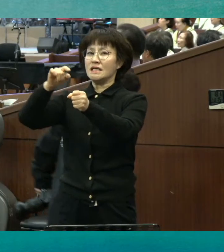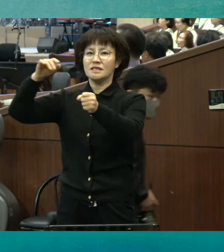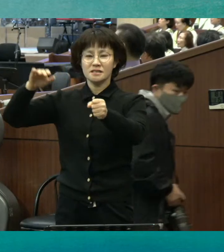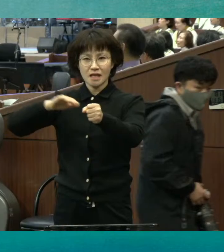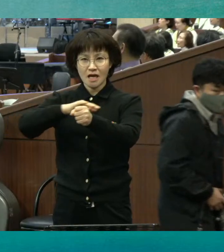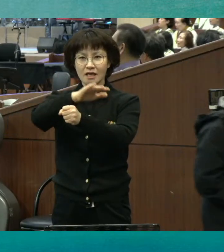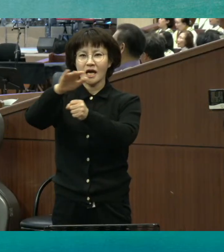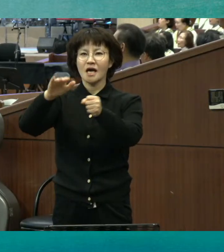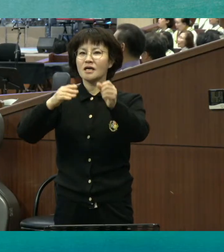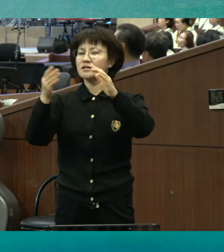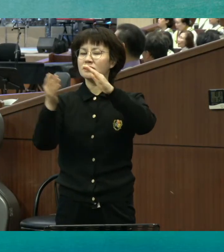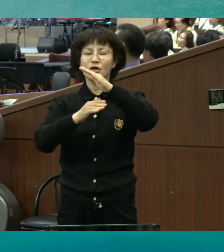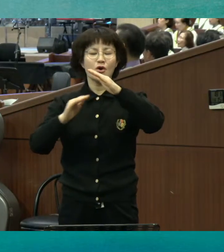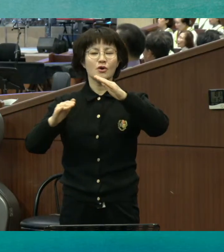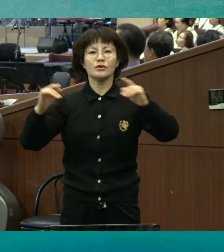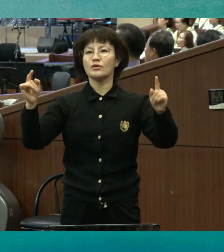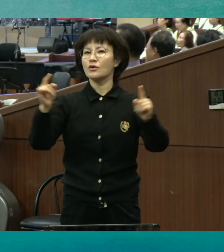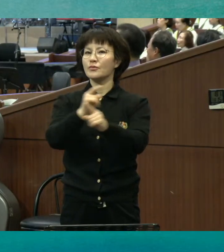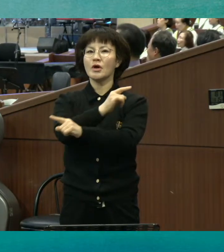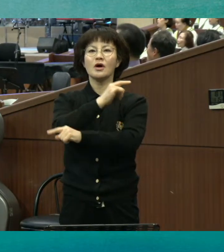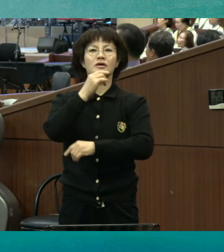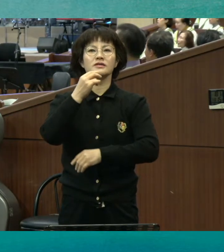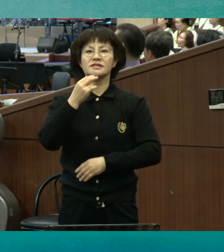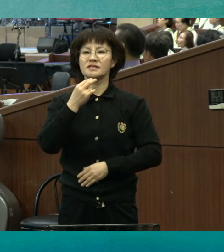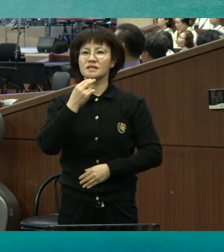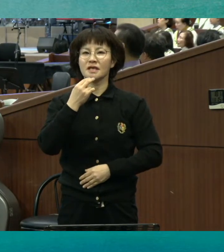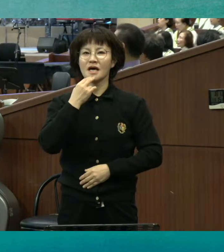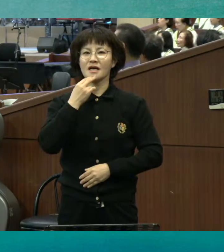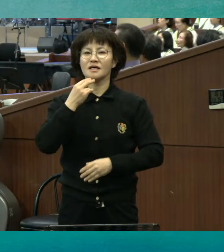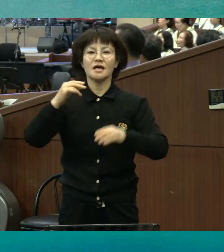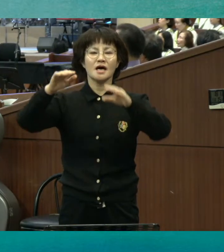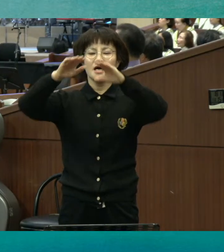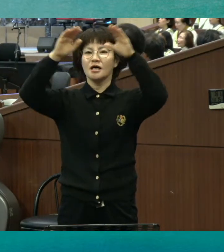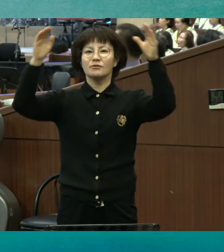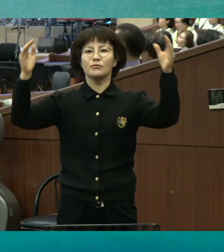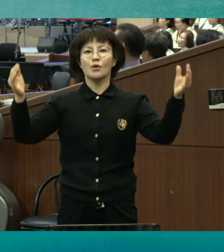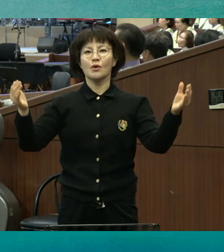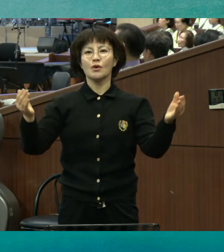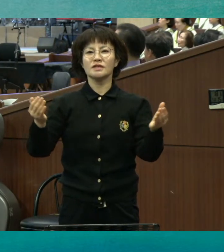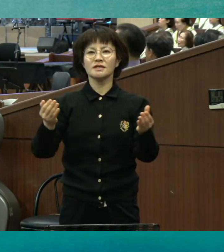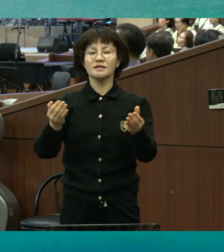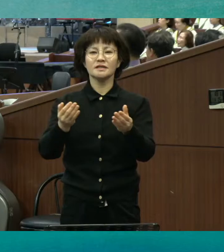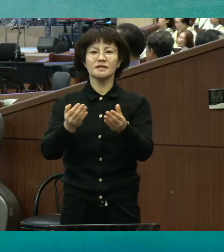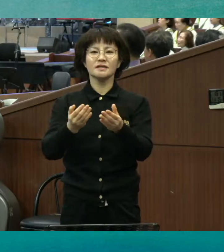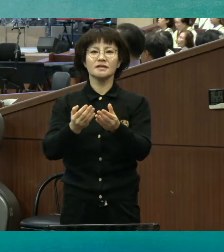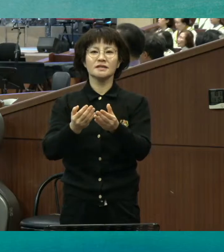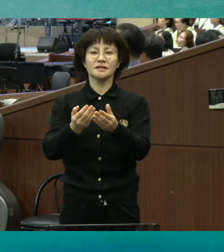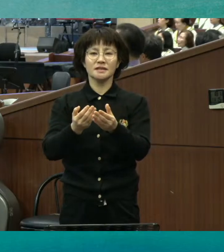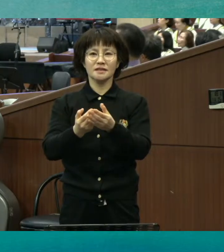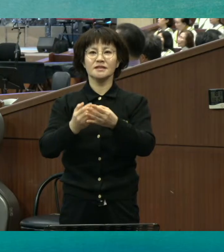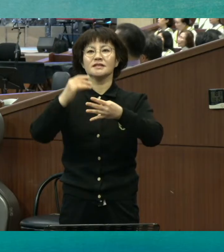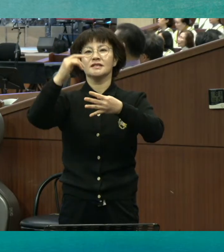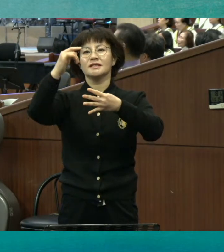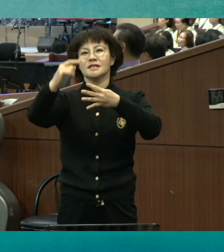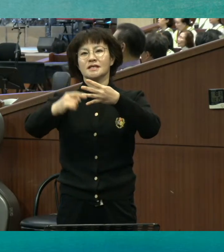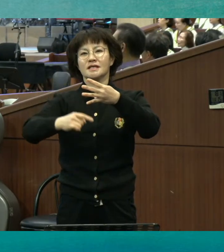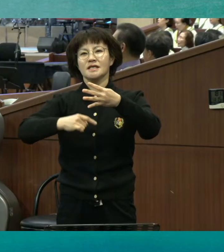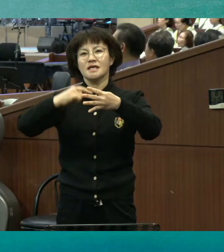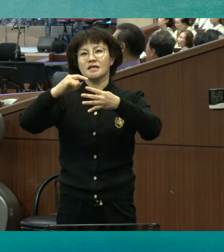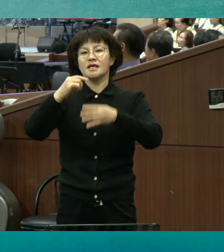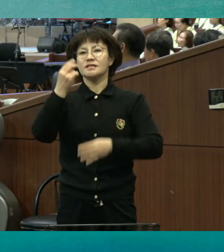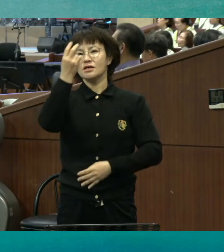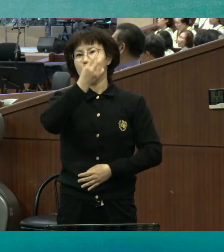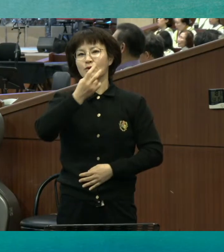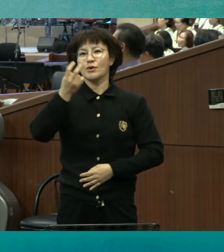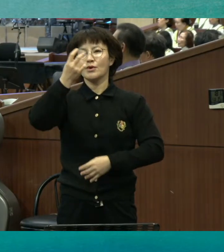이 사랑은 멸고 변치 않아 모든 계절을